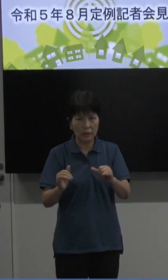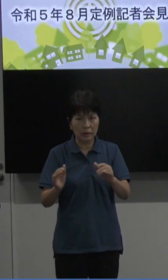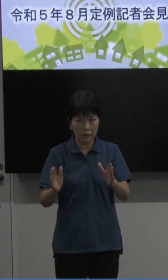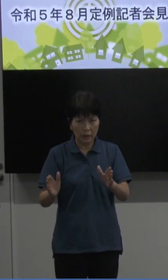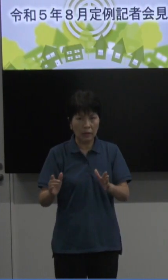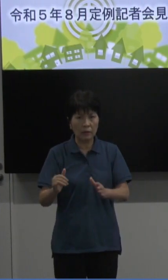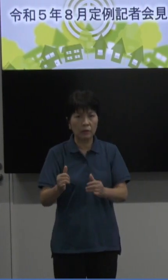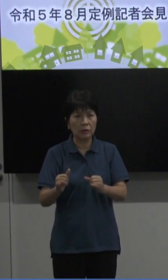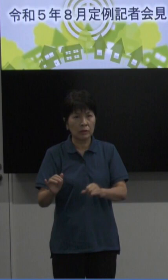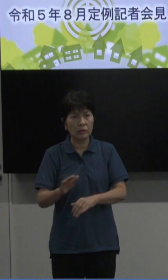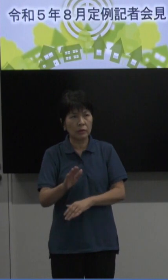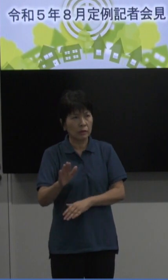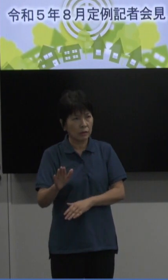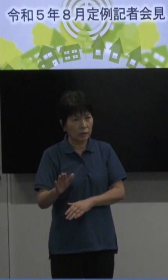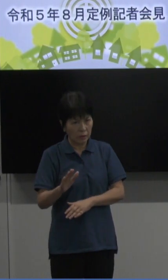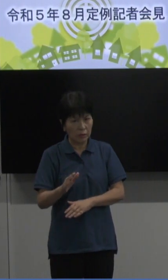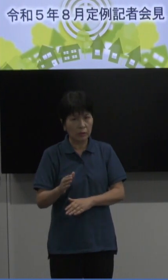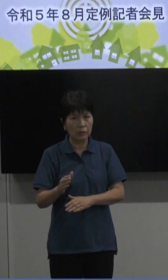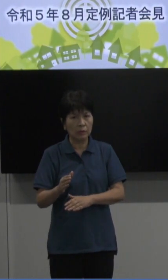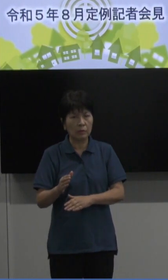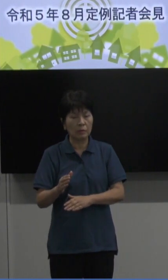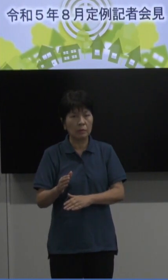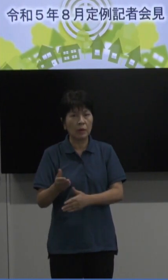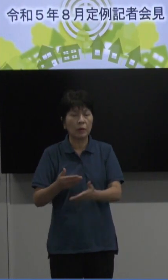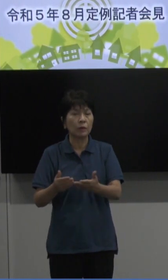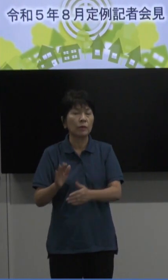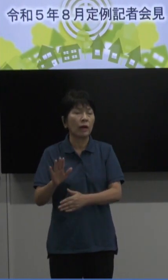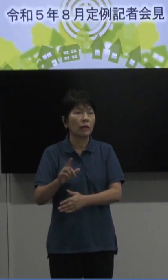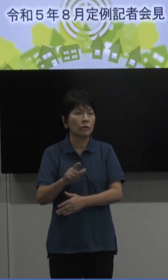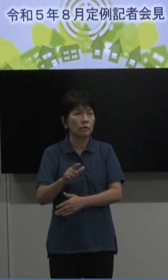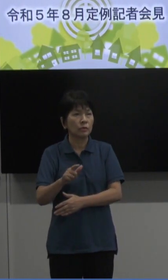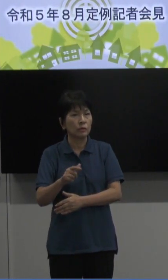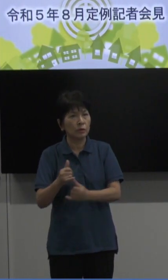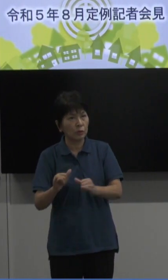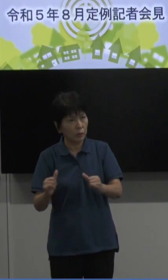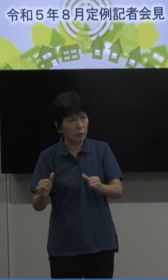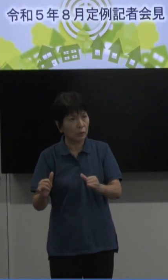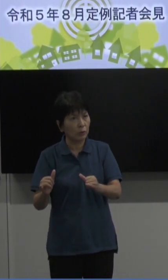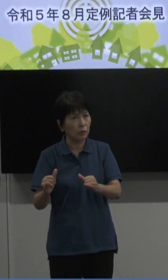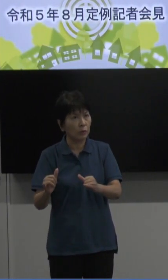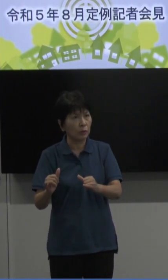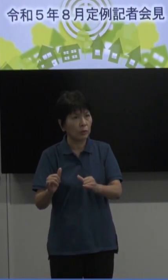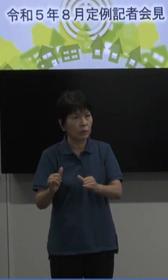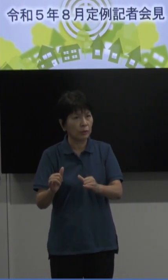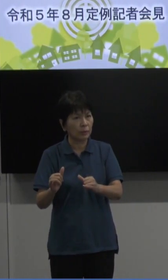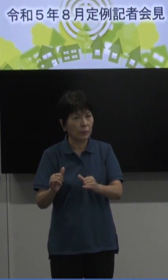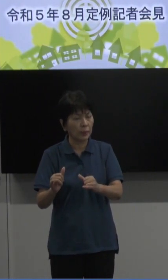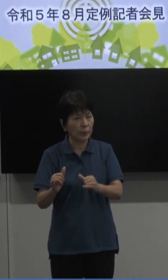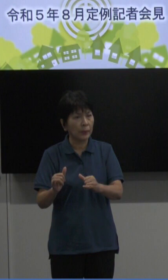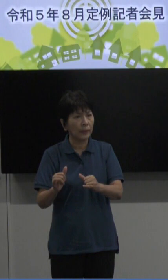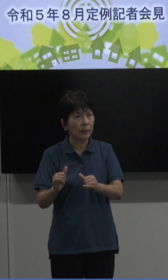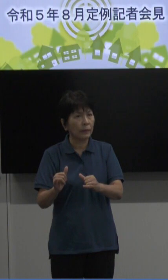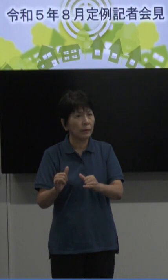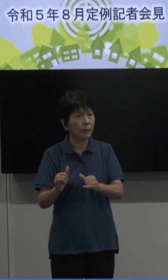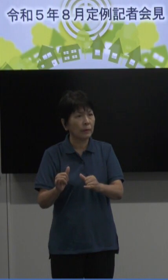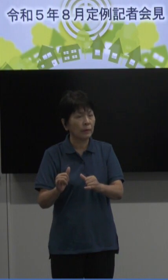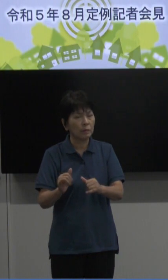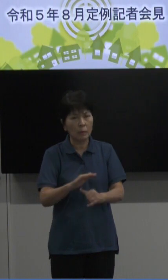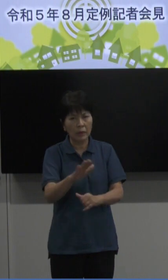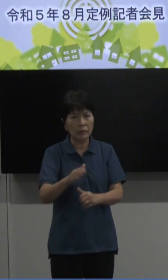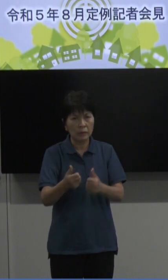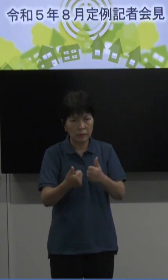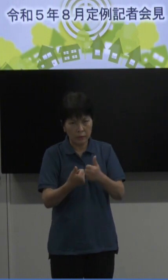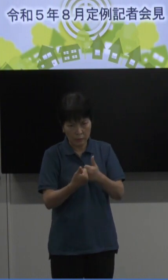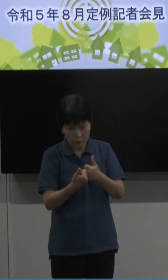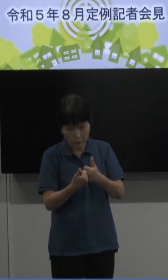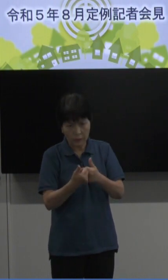ね、それに精通されている方というような流れでいろいろ今、アプローチもかけたりしてですね、ご相談をしている状況で